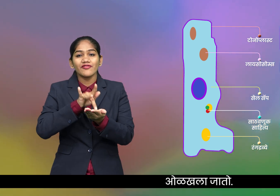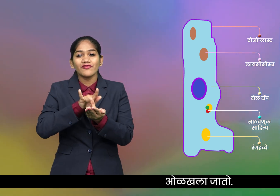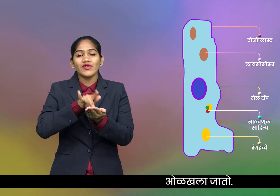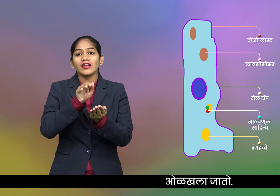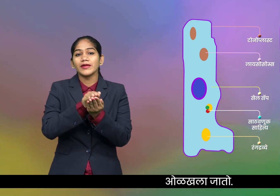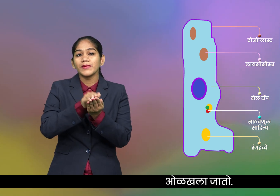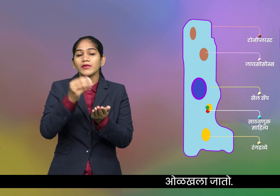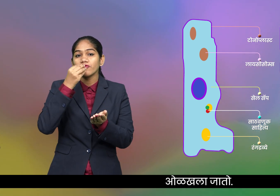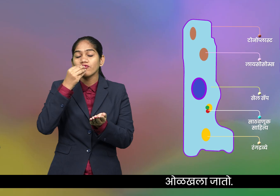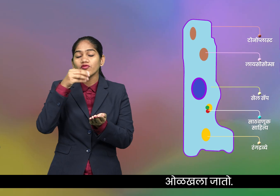ओळखला जातो.